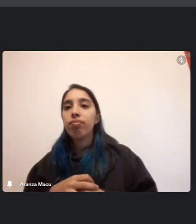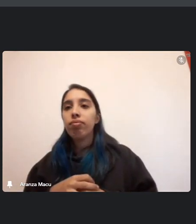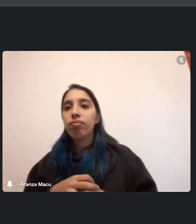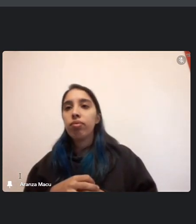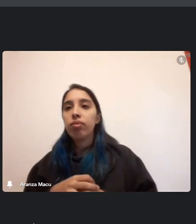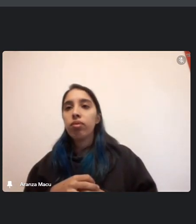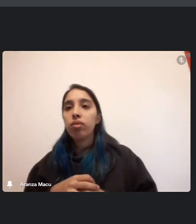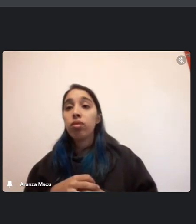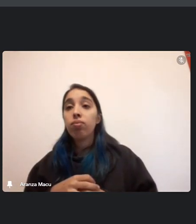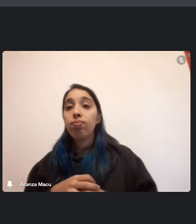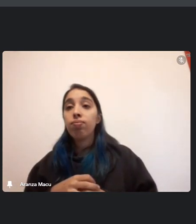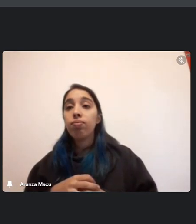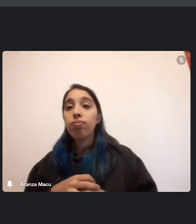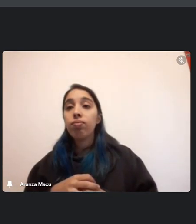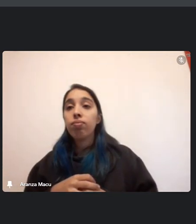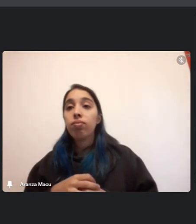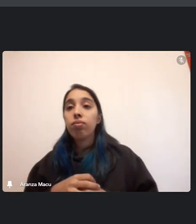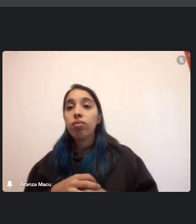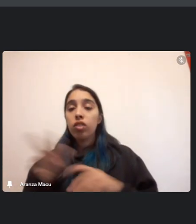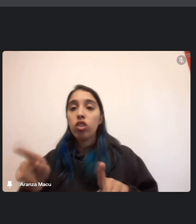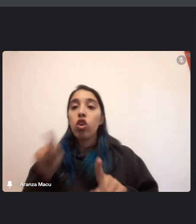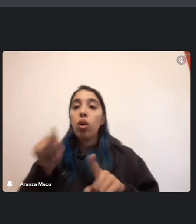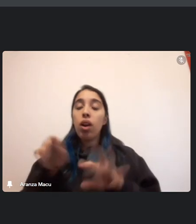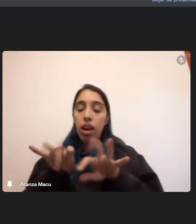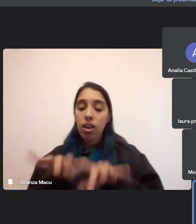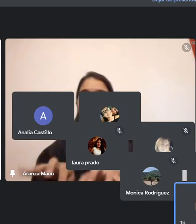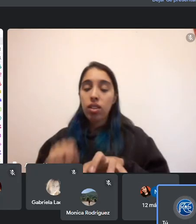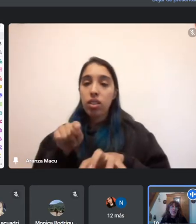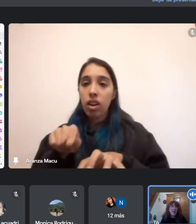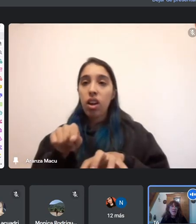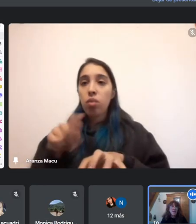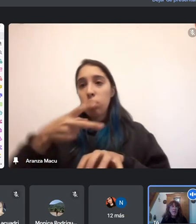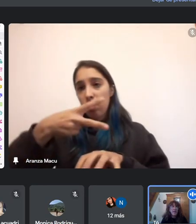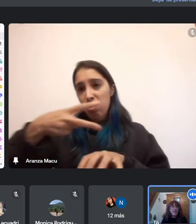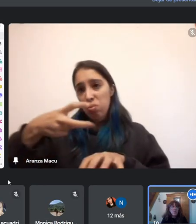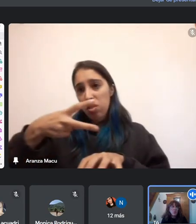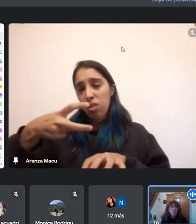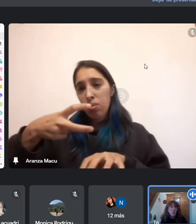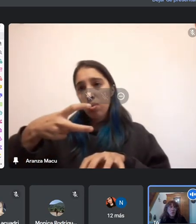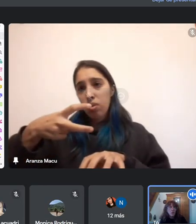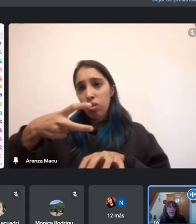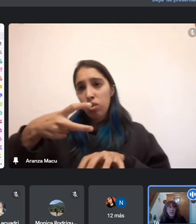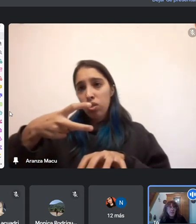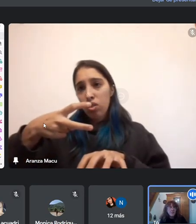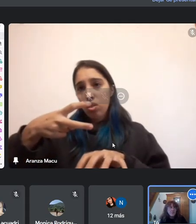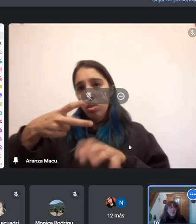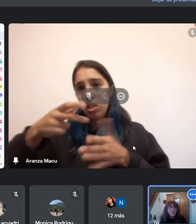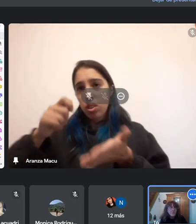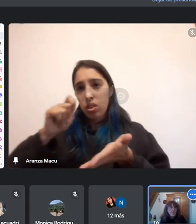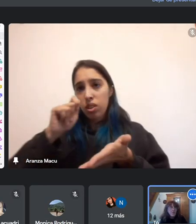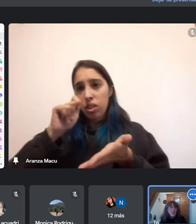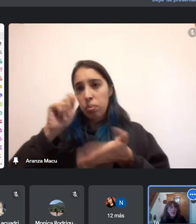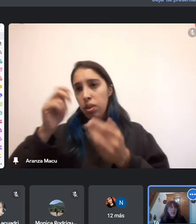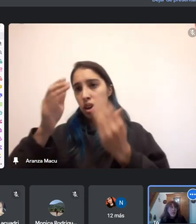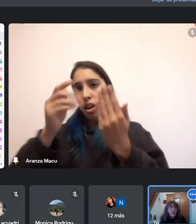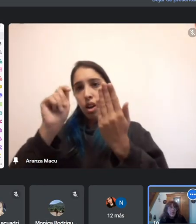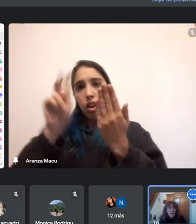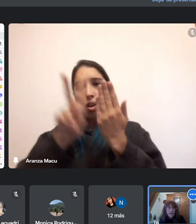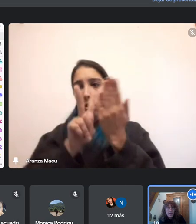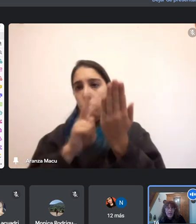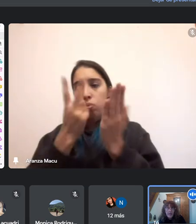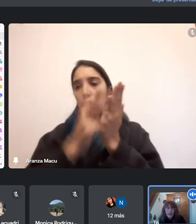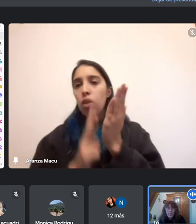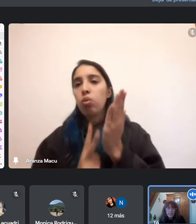Provide lo voy a poner en el chat. Porque es un verbo que tendrían que por ahí ir registrando en su glosario.